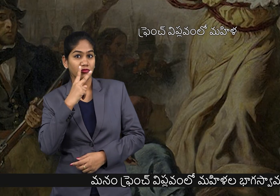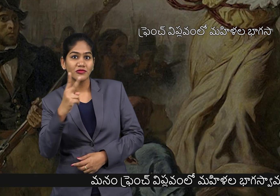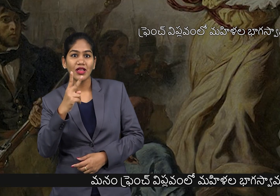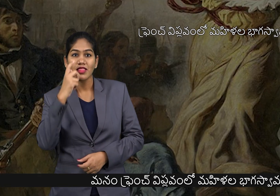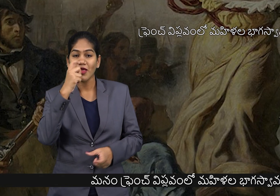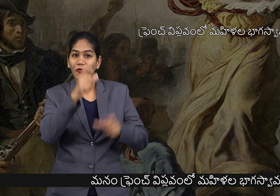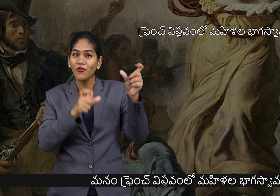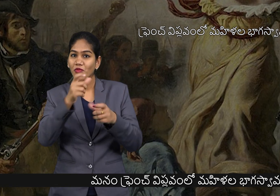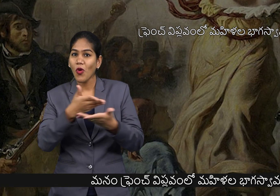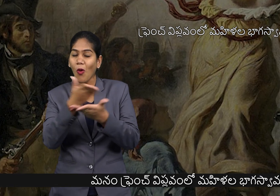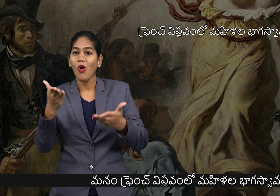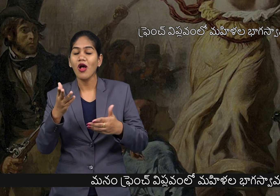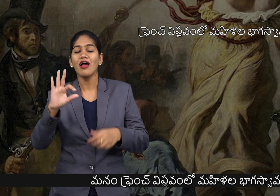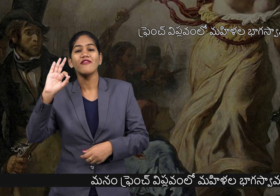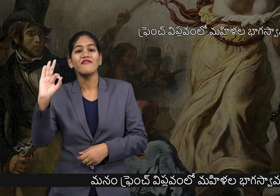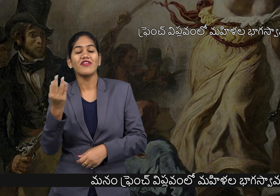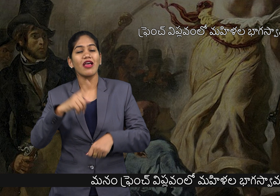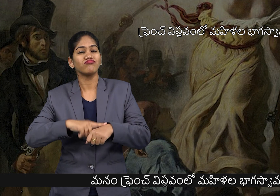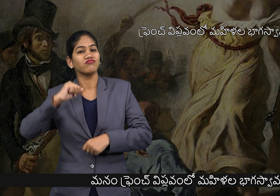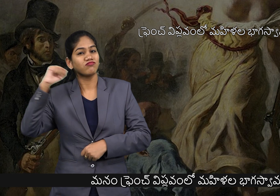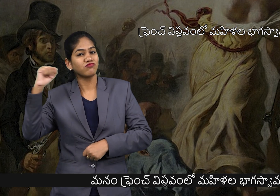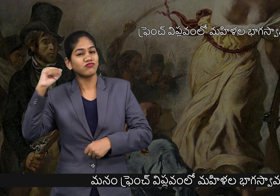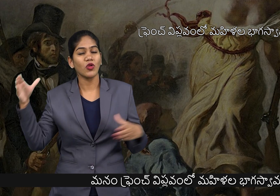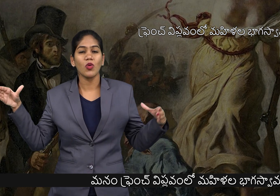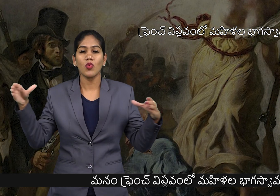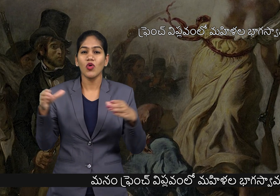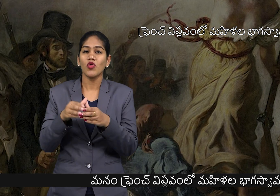మనం ఫ్రెంచ్ విప్లవంలో మహిళల భాగస్వామ్యం,